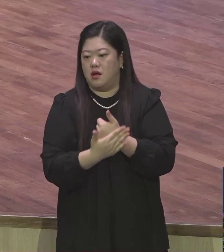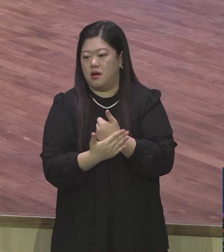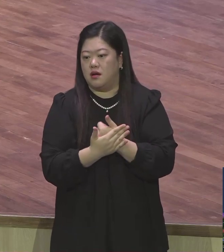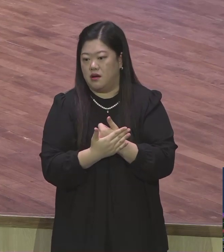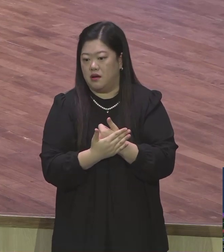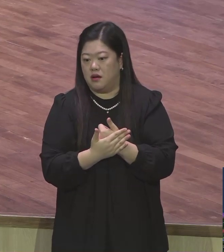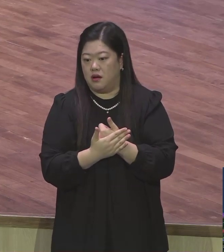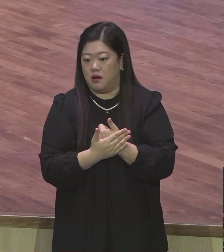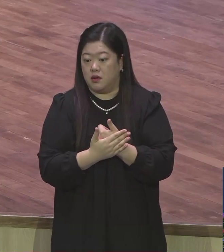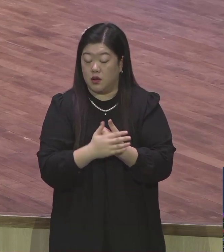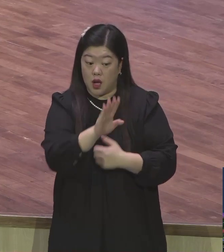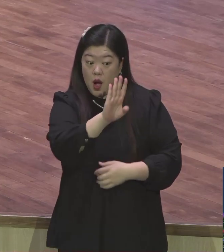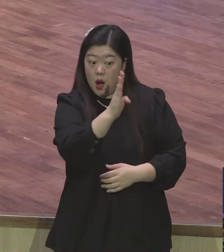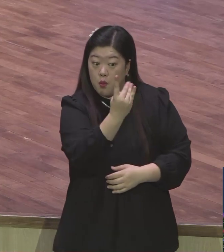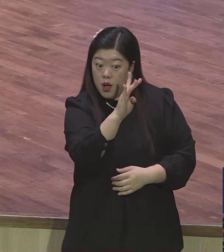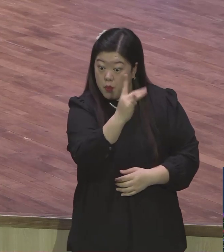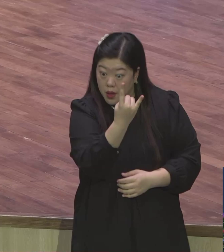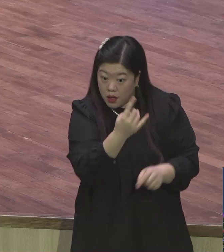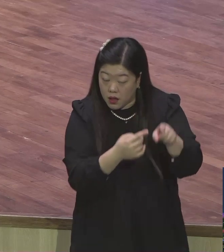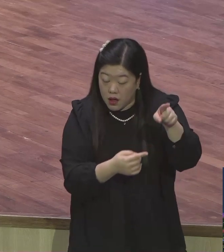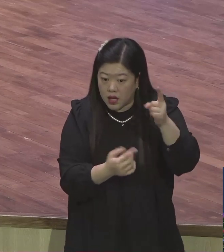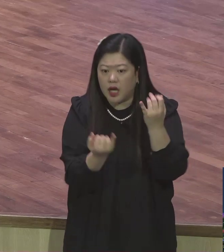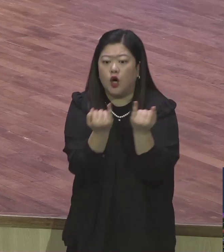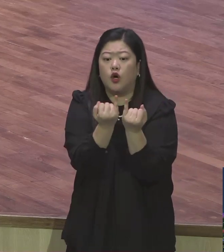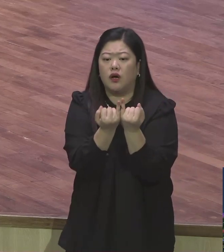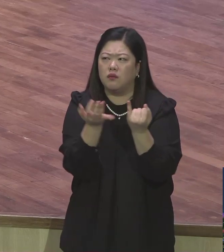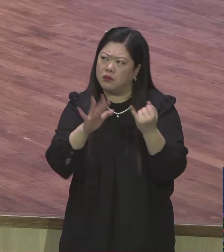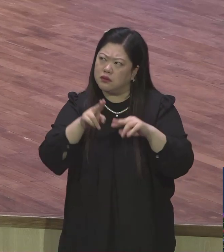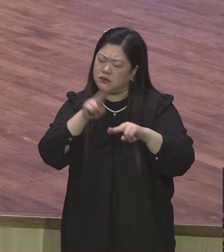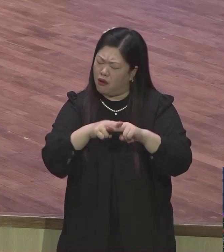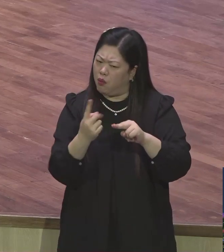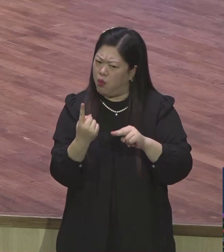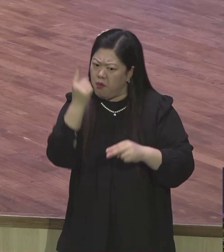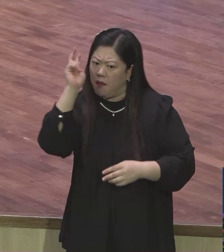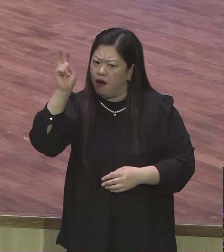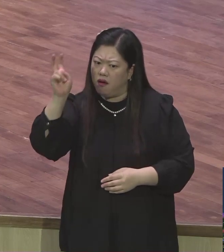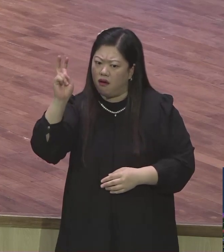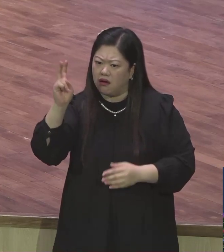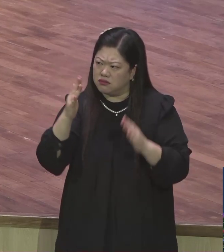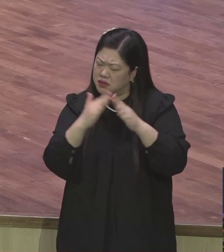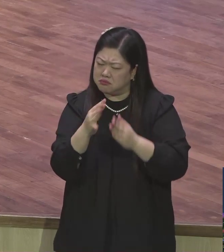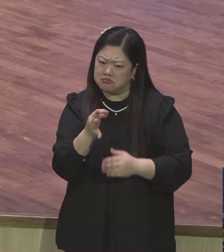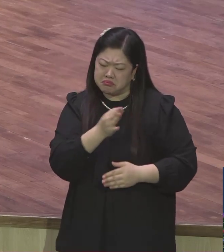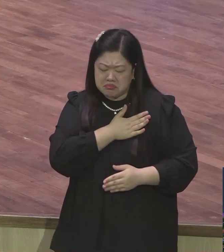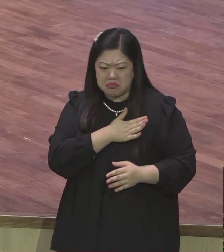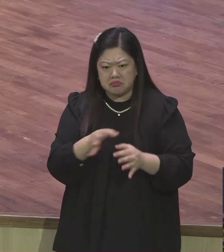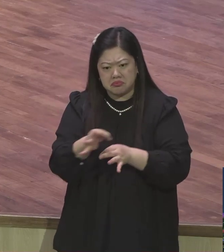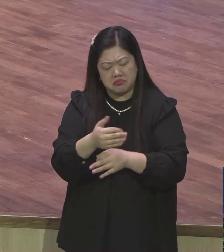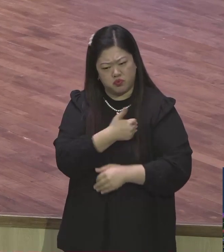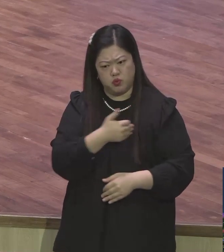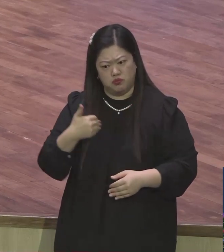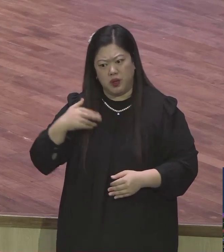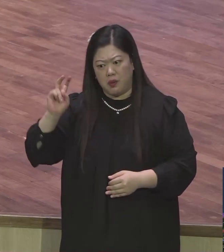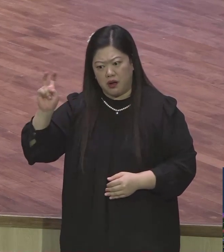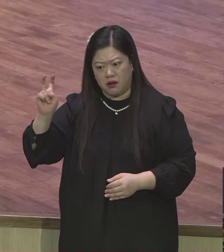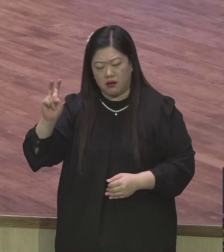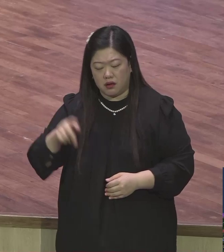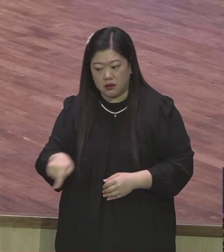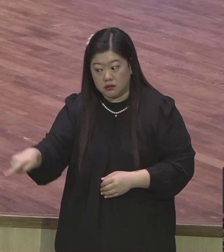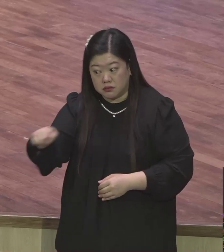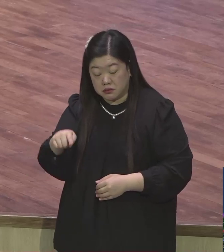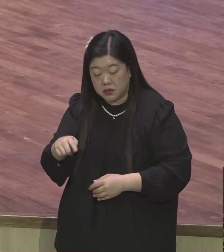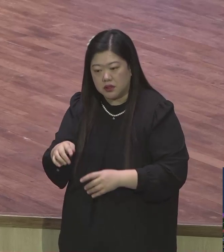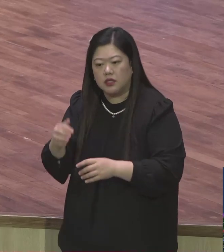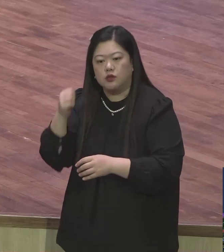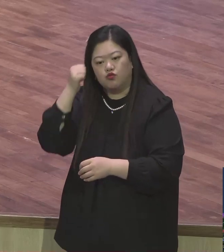잘 여자지만 높은 사회적 지위가 있었던가 봐요. 사회적 지위를 가지고 또 경제적 능력을 가지고 있었어요.